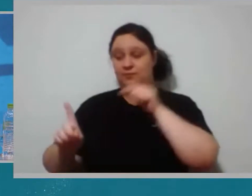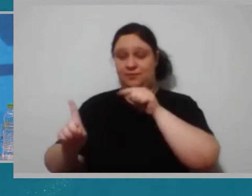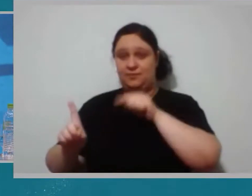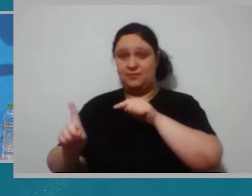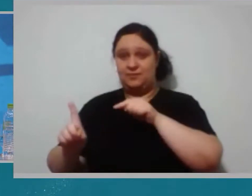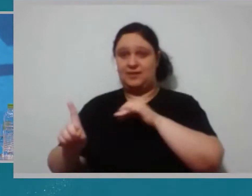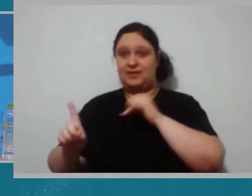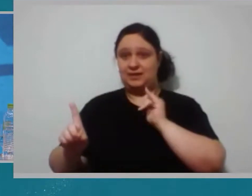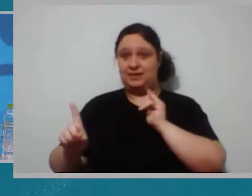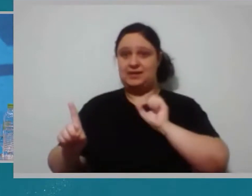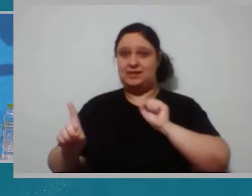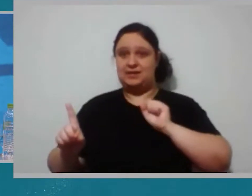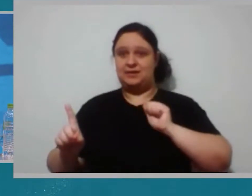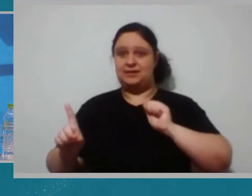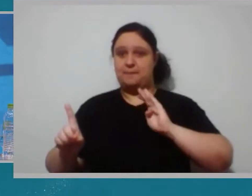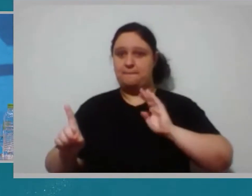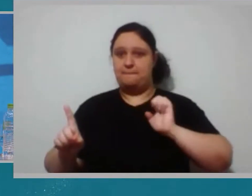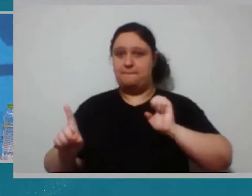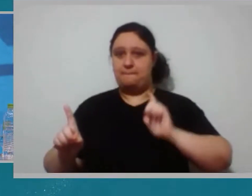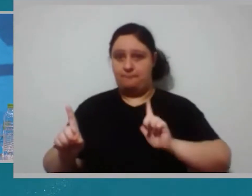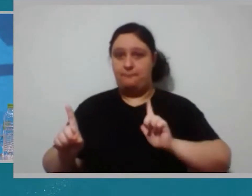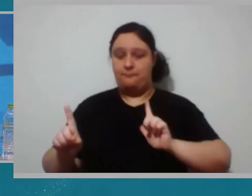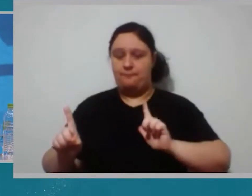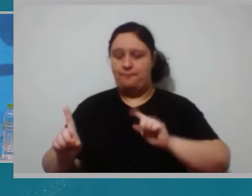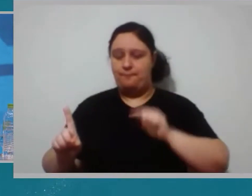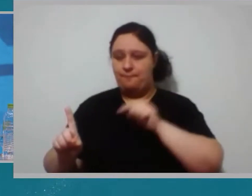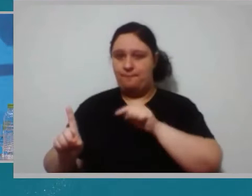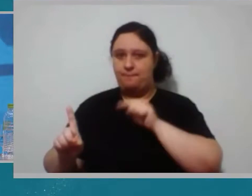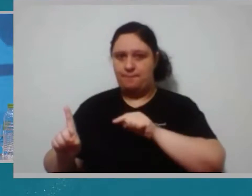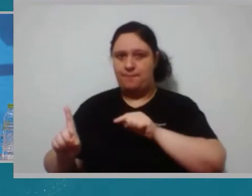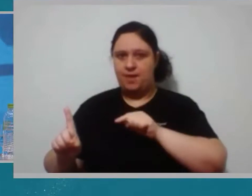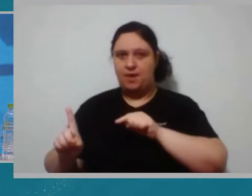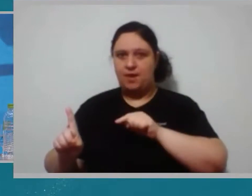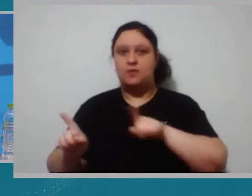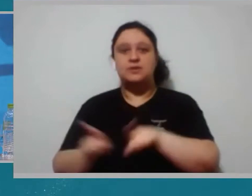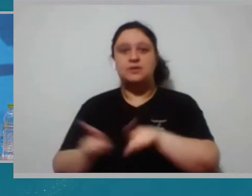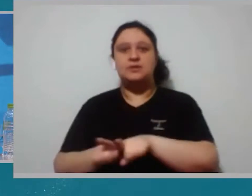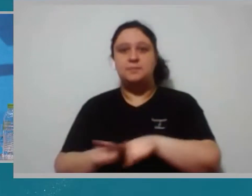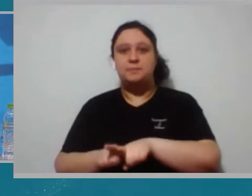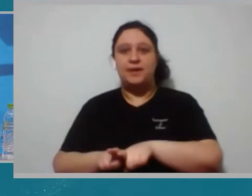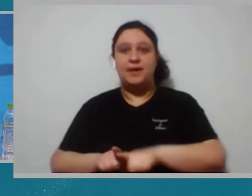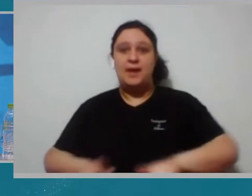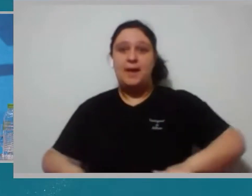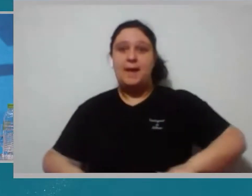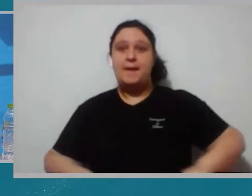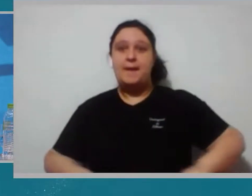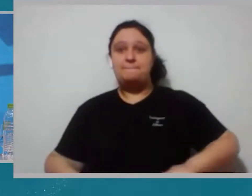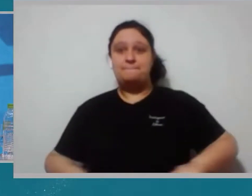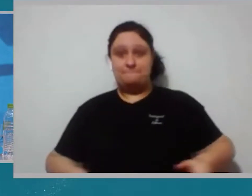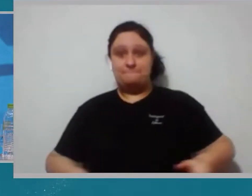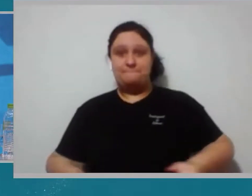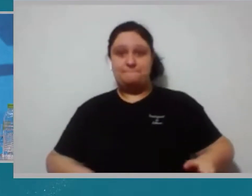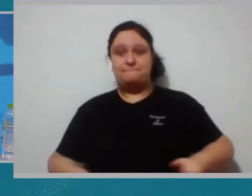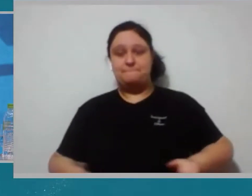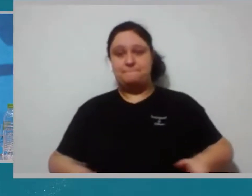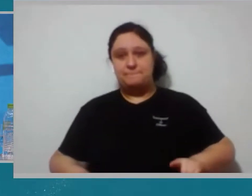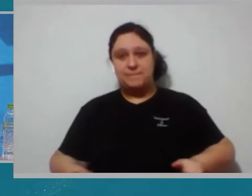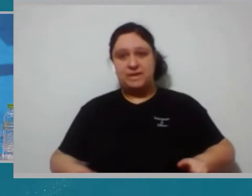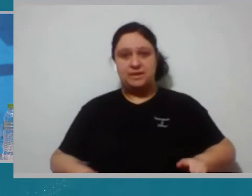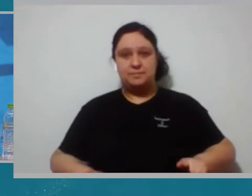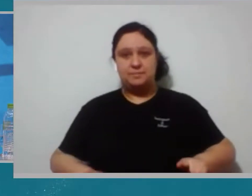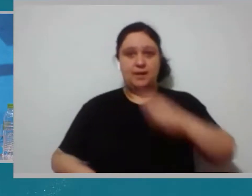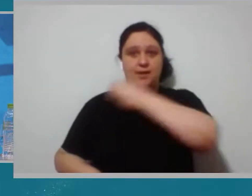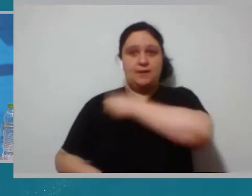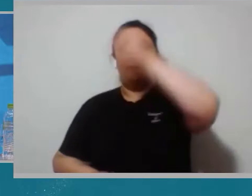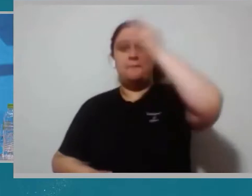justamente a prima da Maria, mãe de Jesus. Então